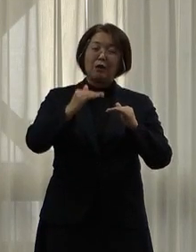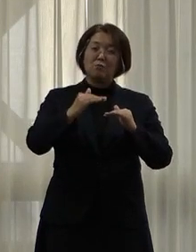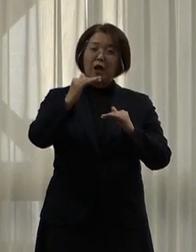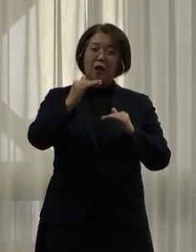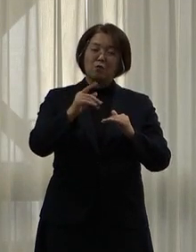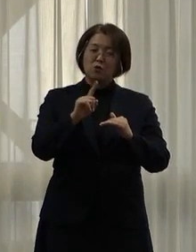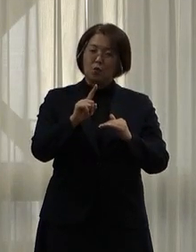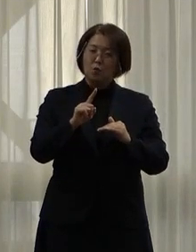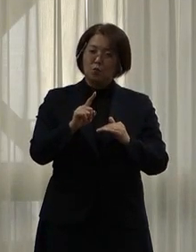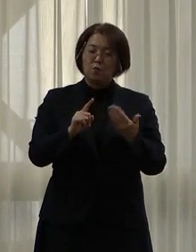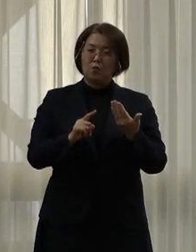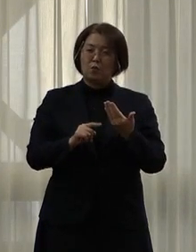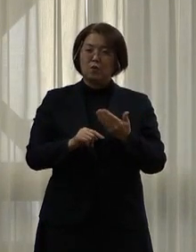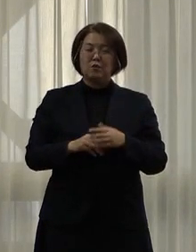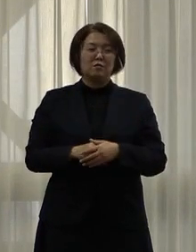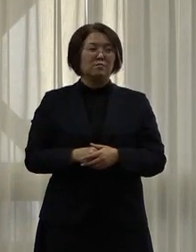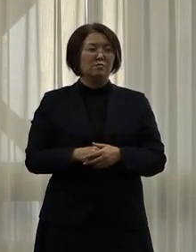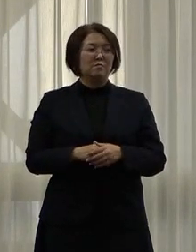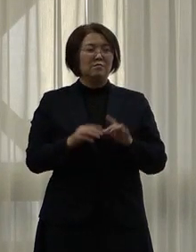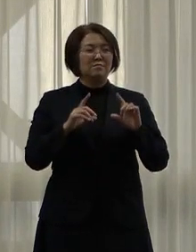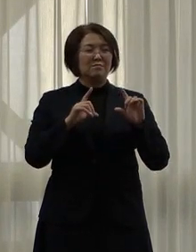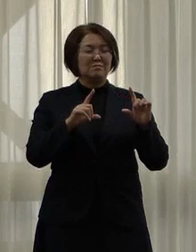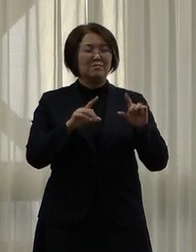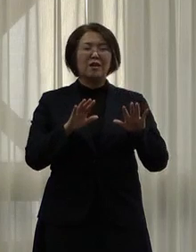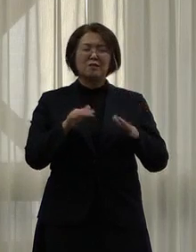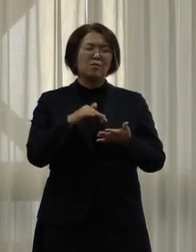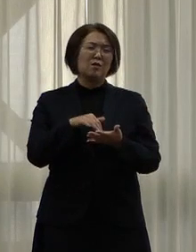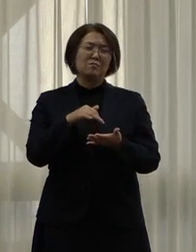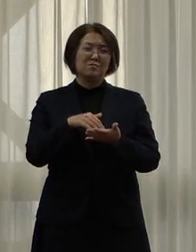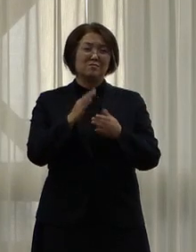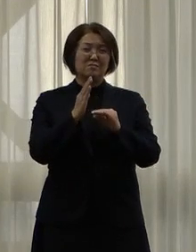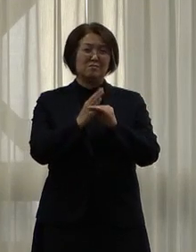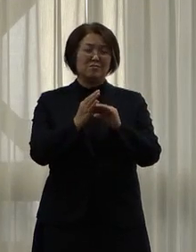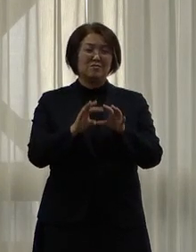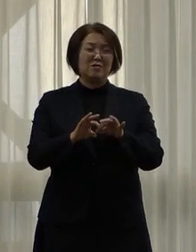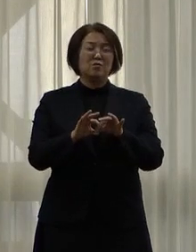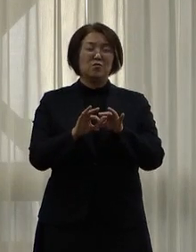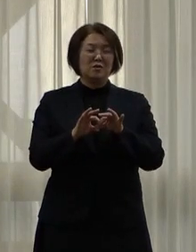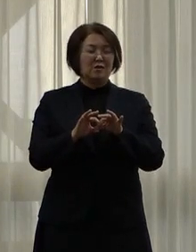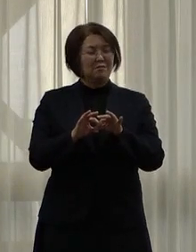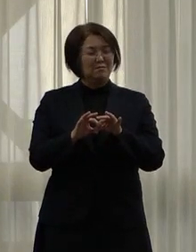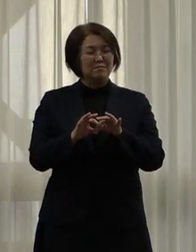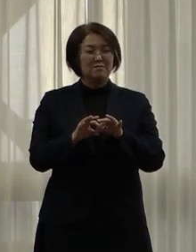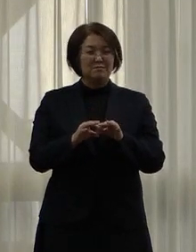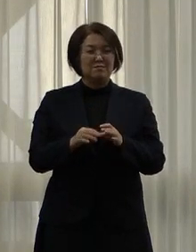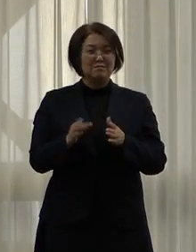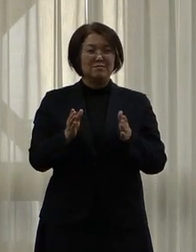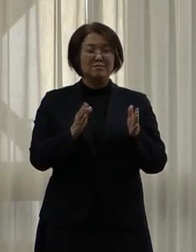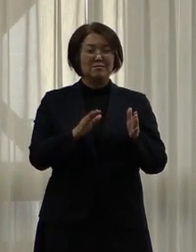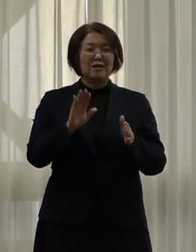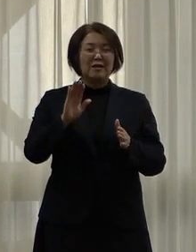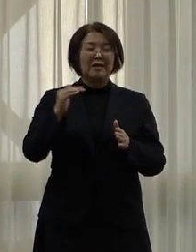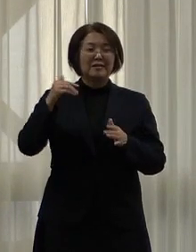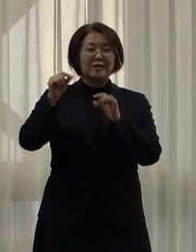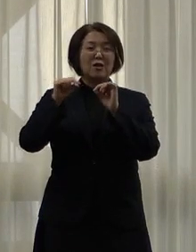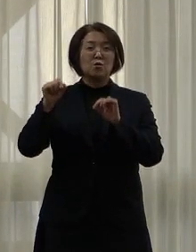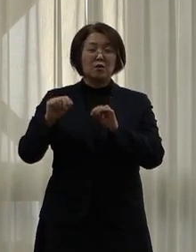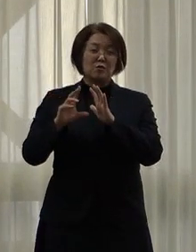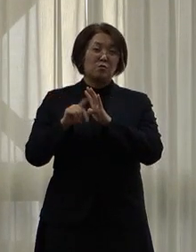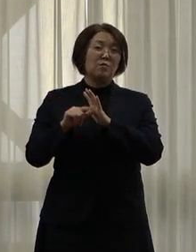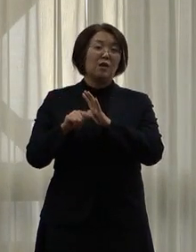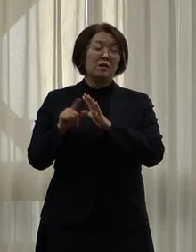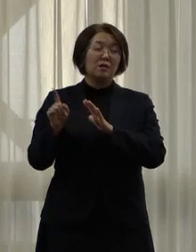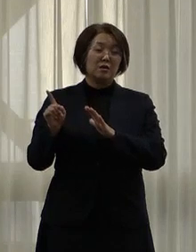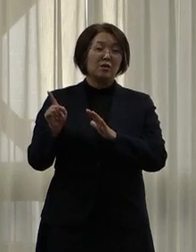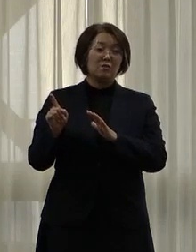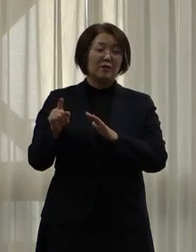ょうか。 それも今精査しているところなので、ただやっぱテクノドームの場合はですね、か